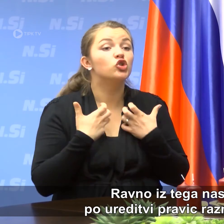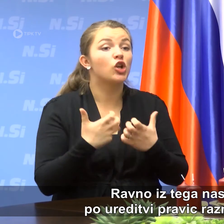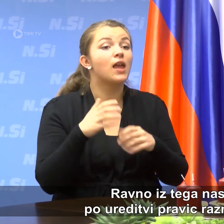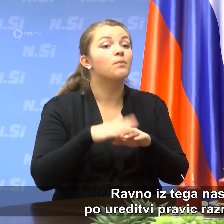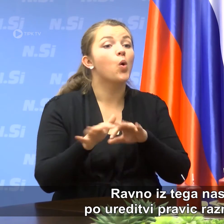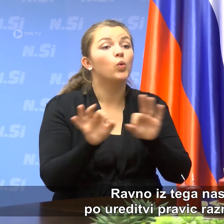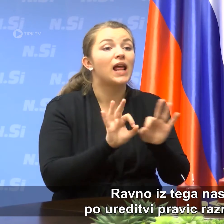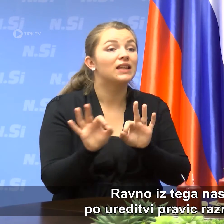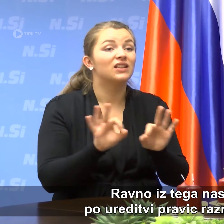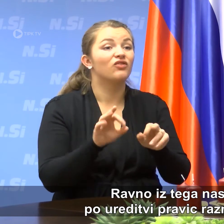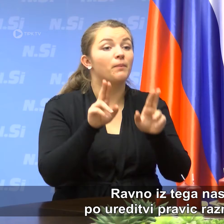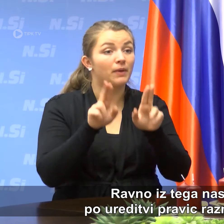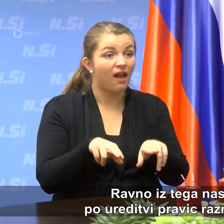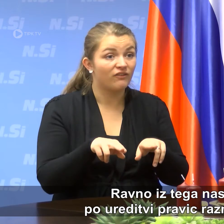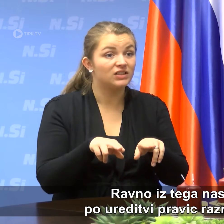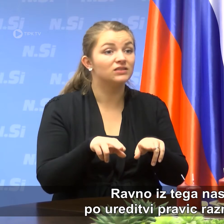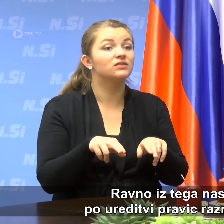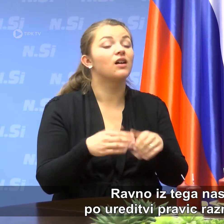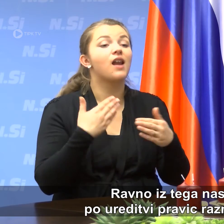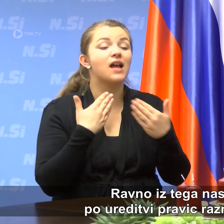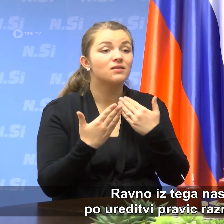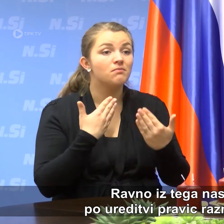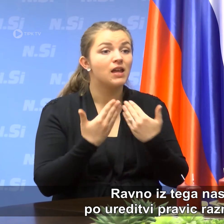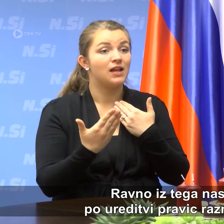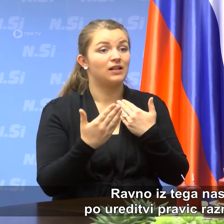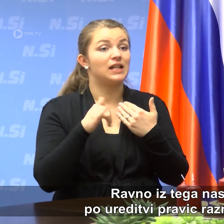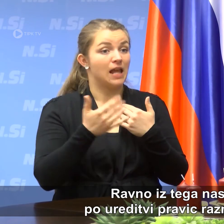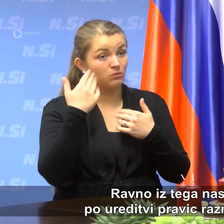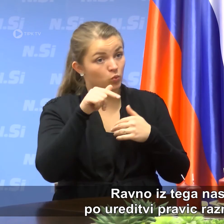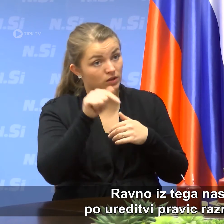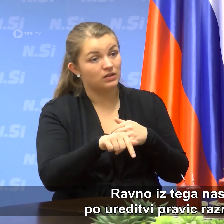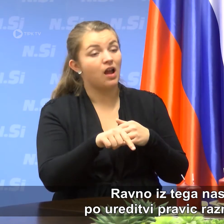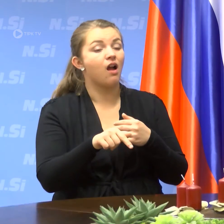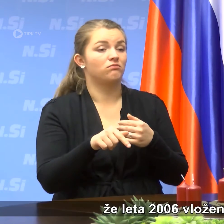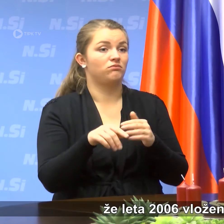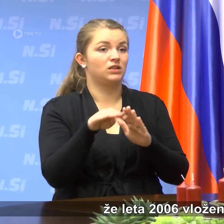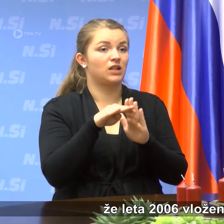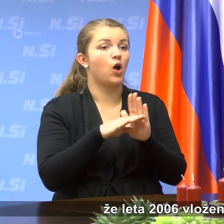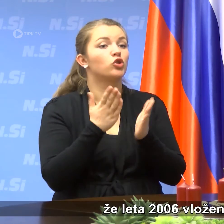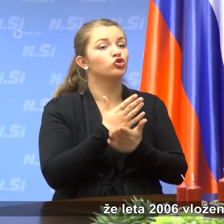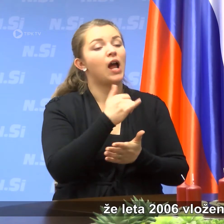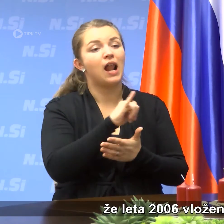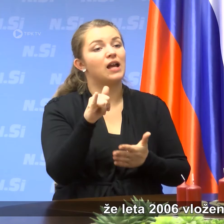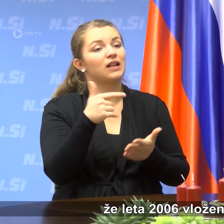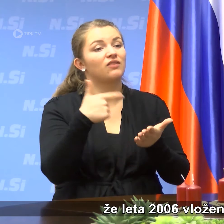po ureditvi pravic, razmeri je bil ta zakon že leta 2016